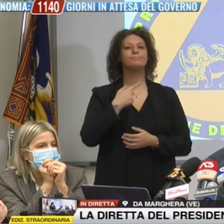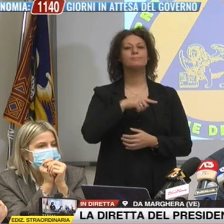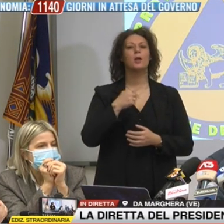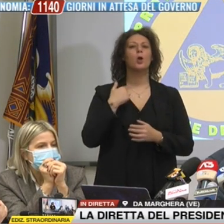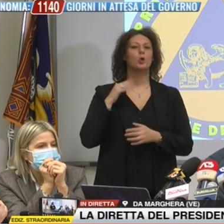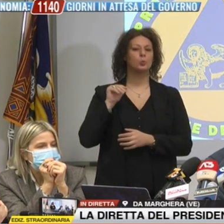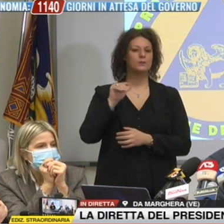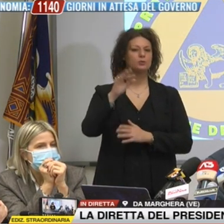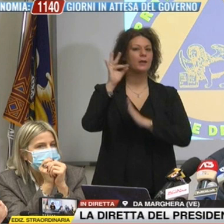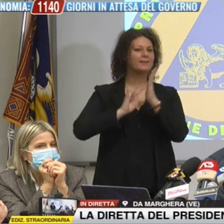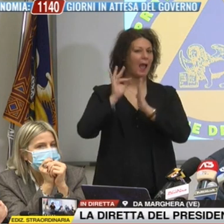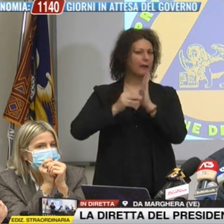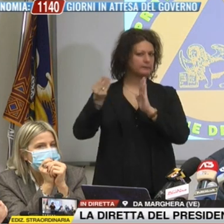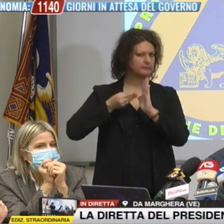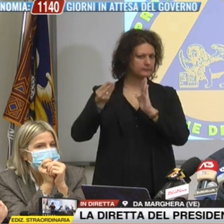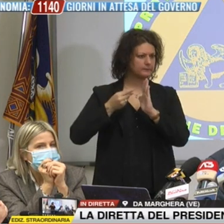abbiamo